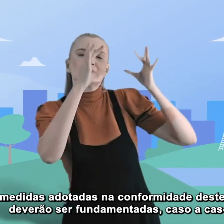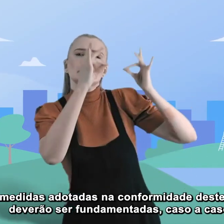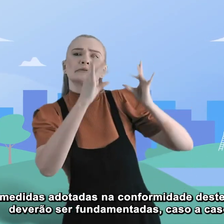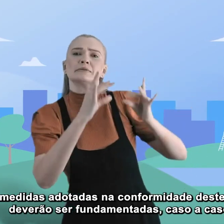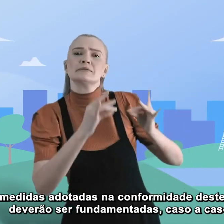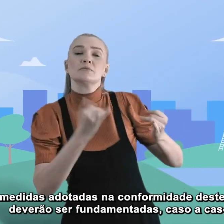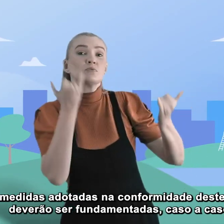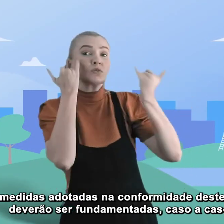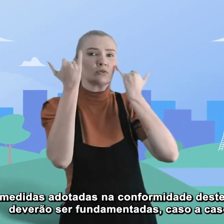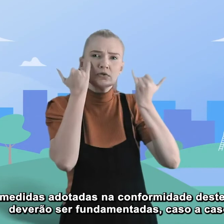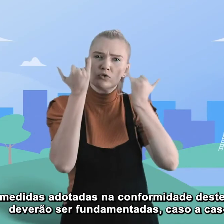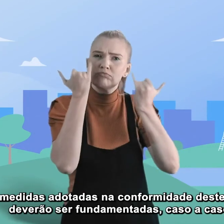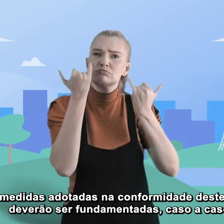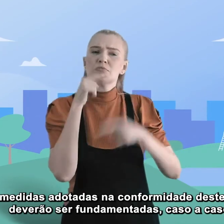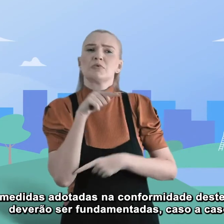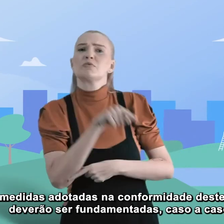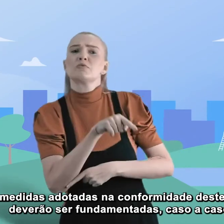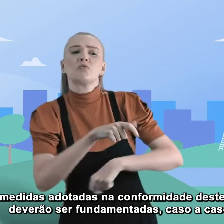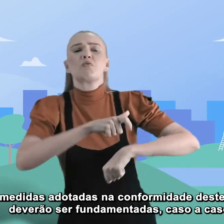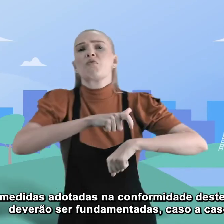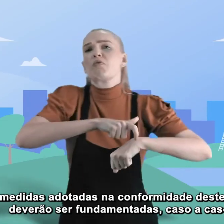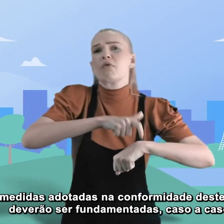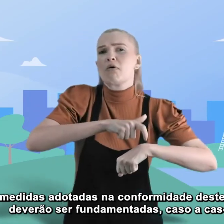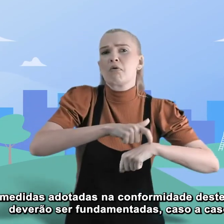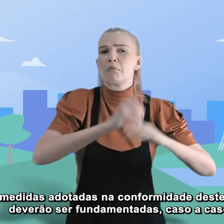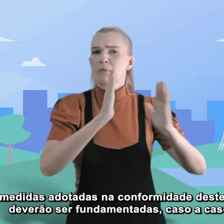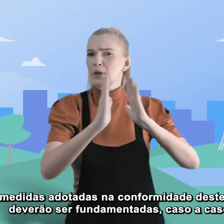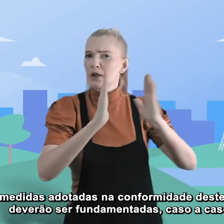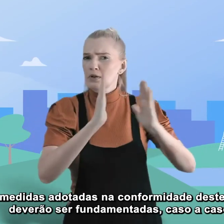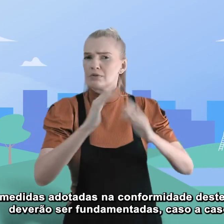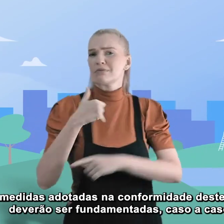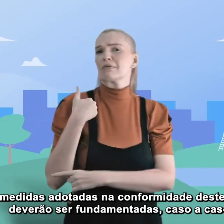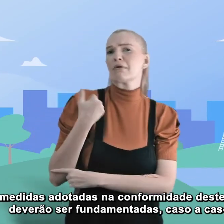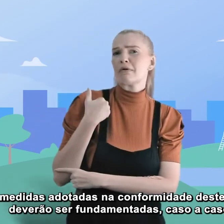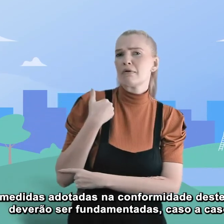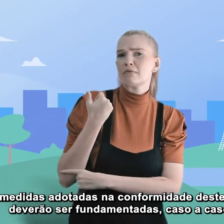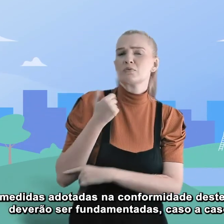artigo deverão ser fundamentadas, caso a caso,